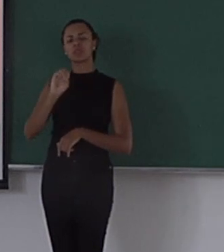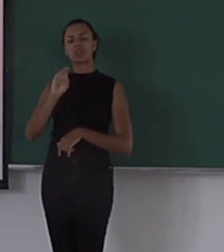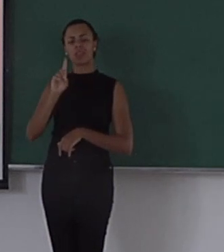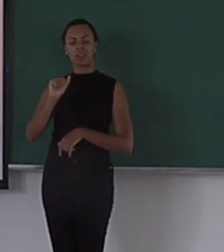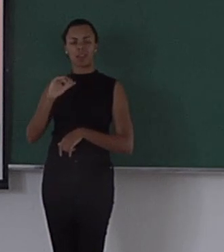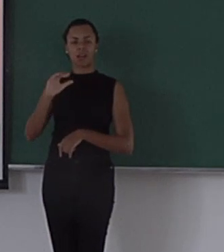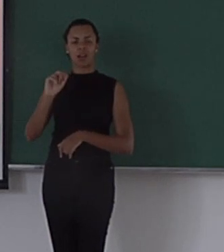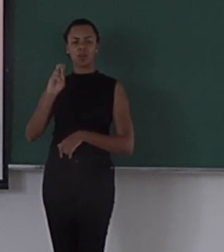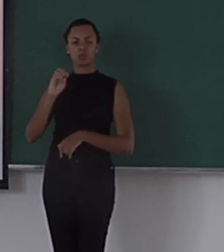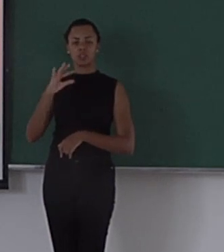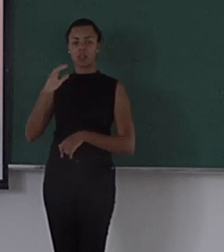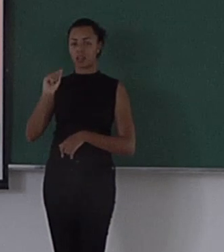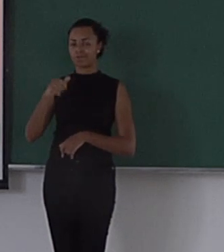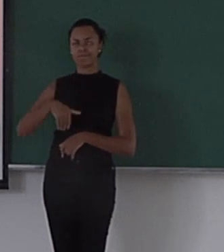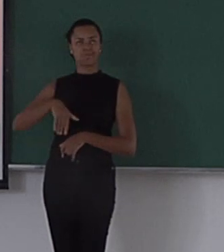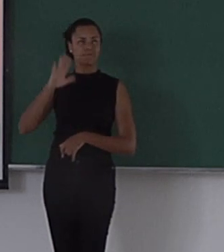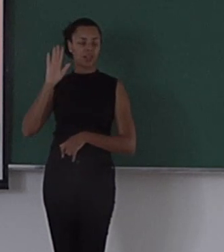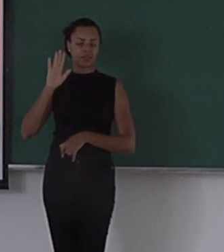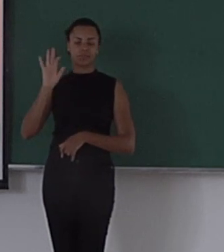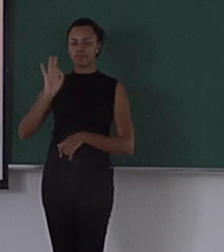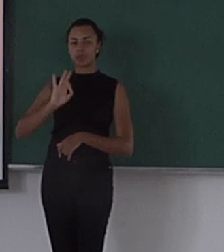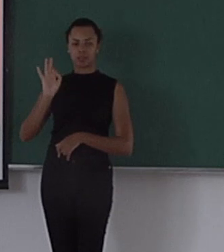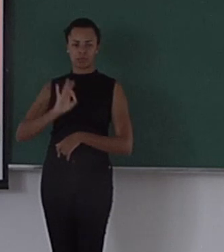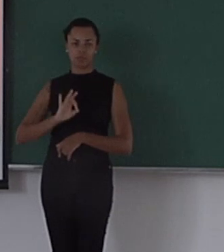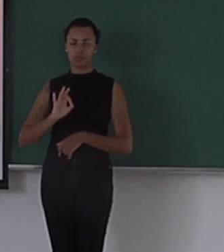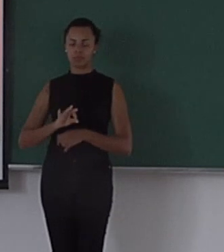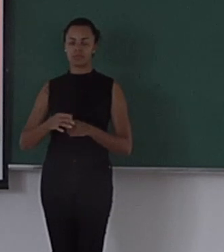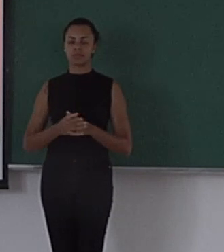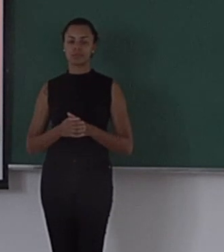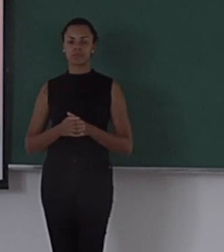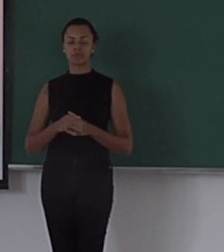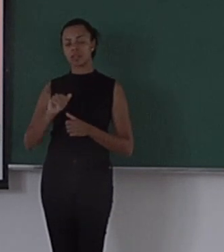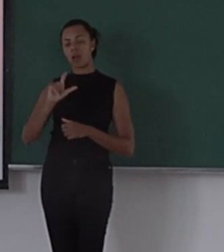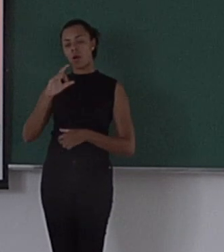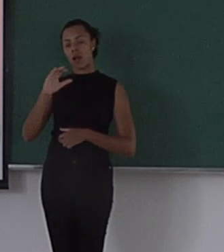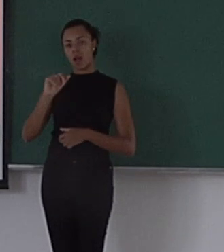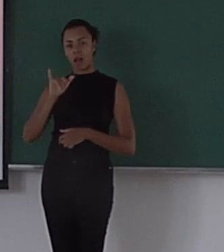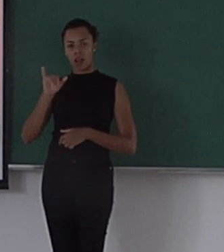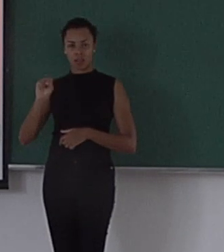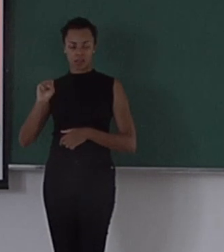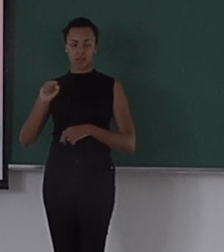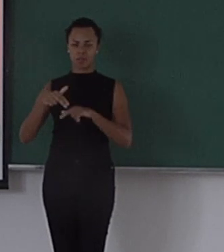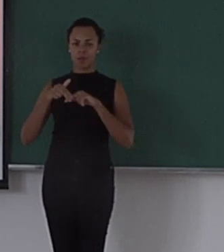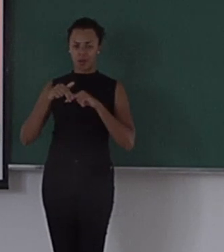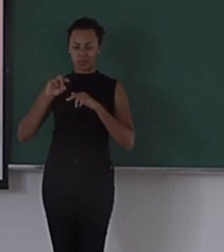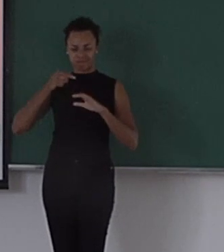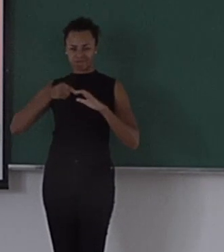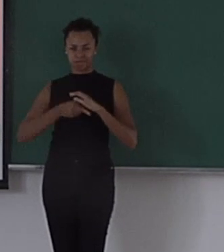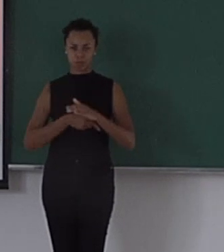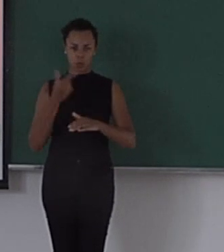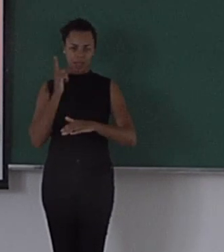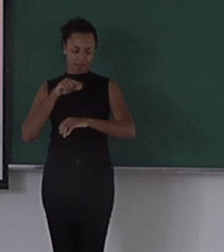sódio, é o agente etiológico mais frequente, estatisticamente falando. Os álcalis, devido à sua grande capacidade de